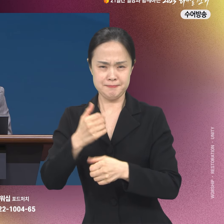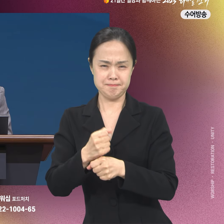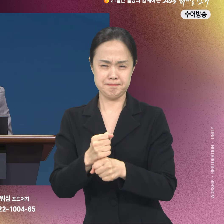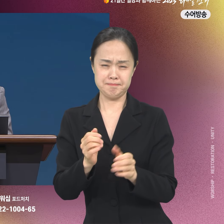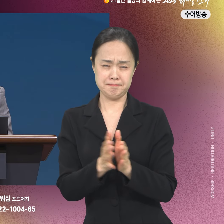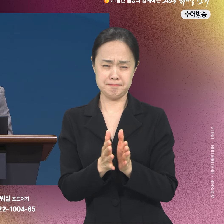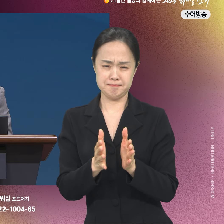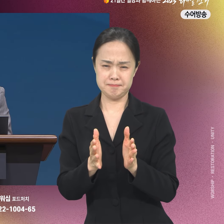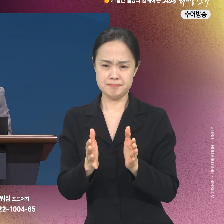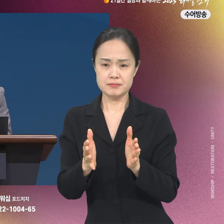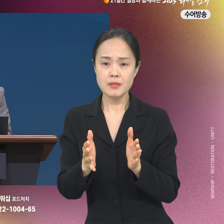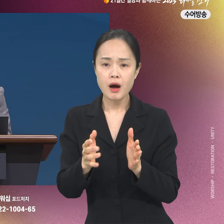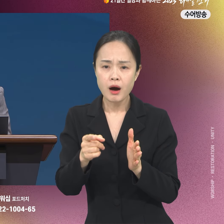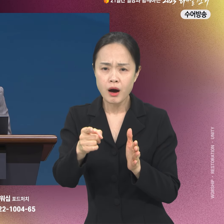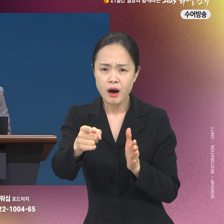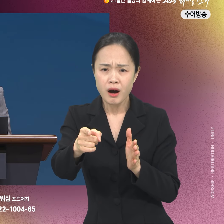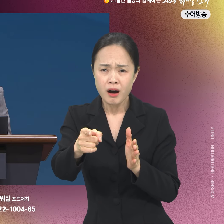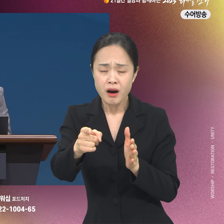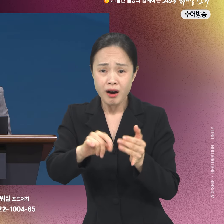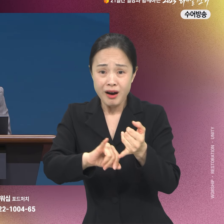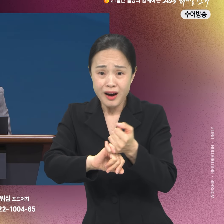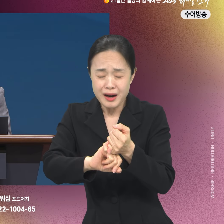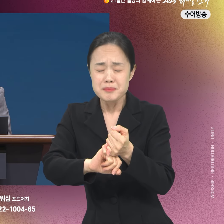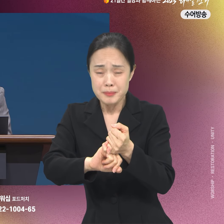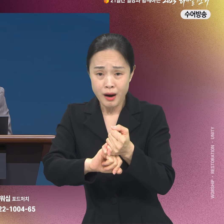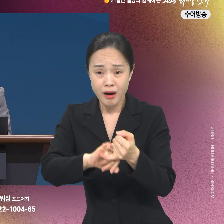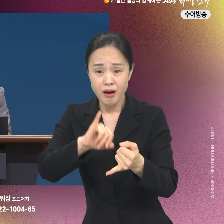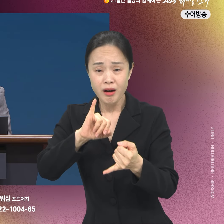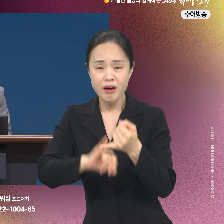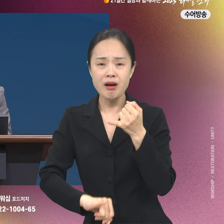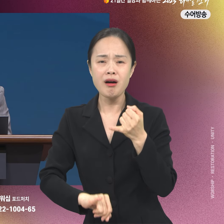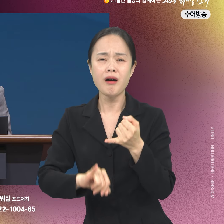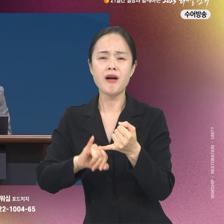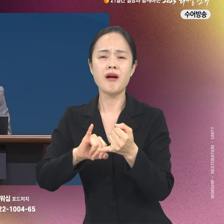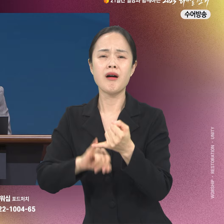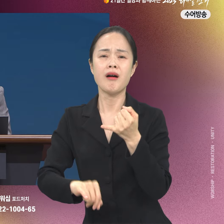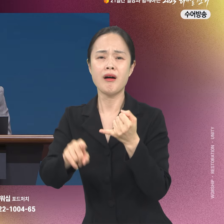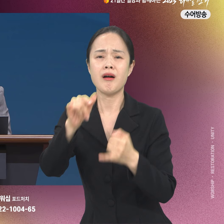그때 굉장히 큰 좌절이 있었고, 그 다음에